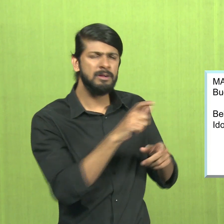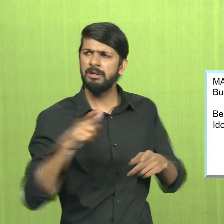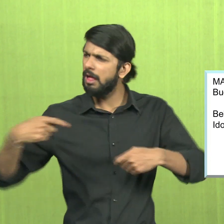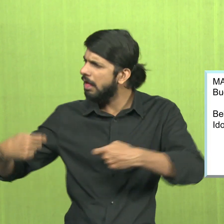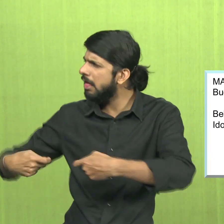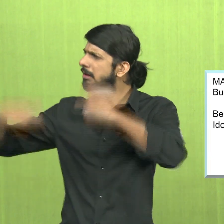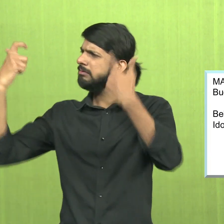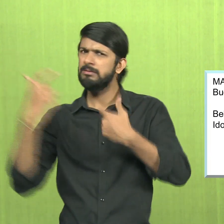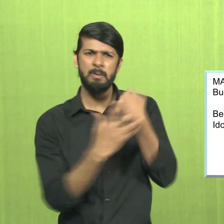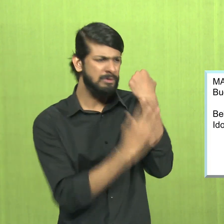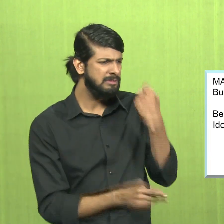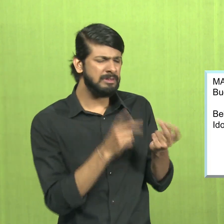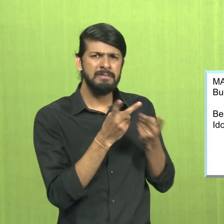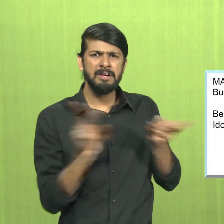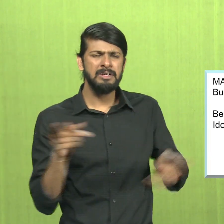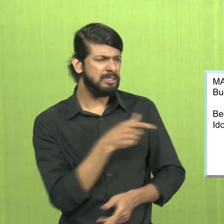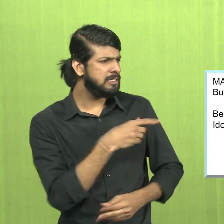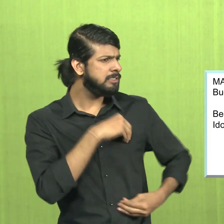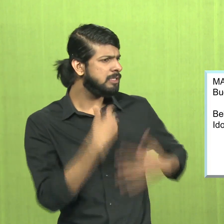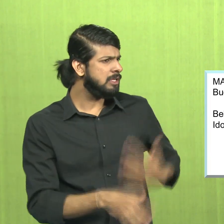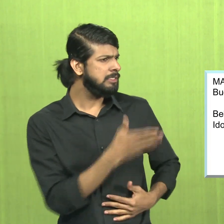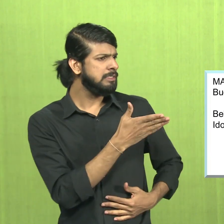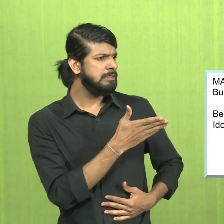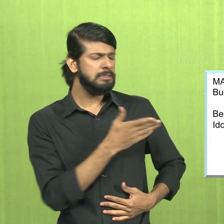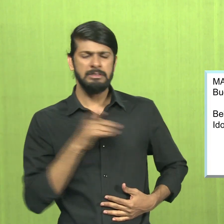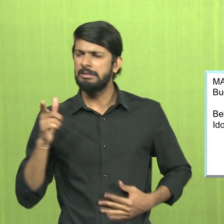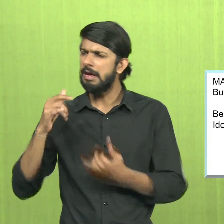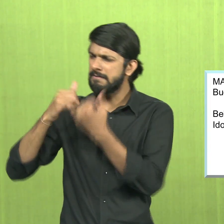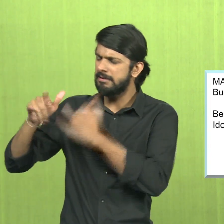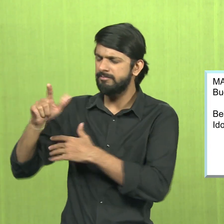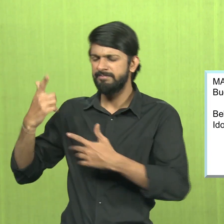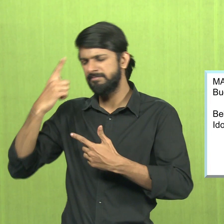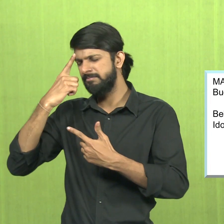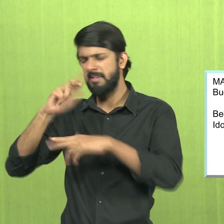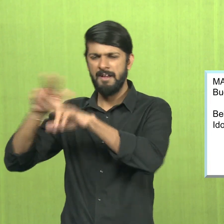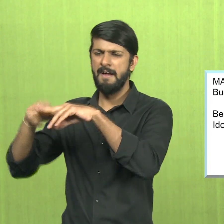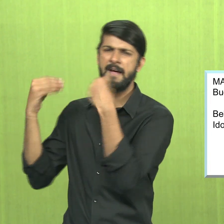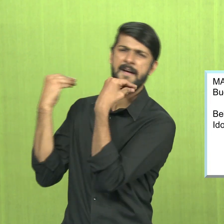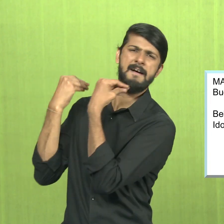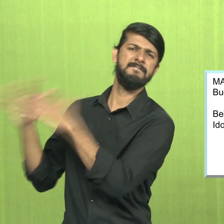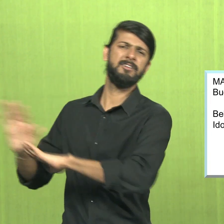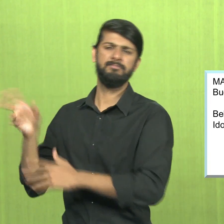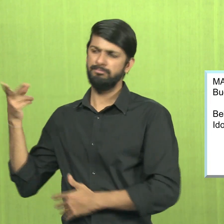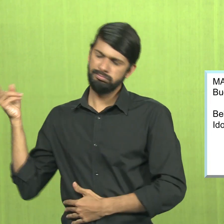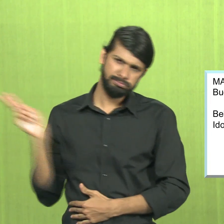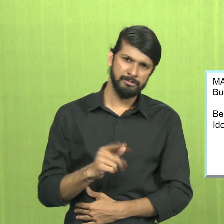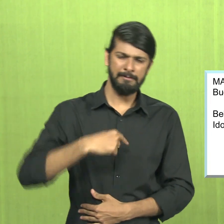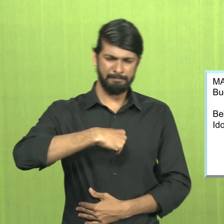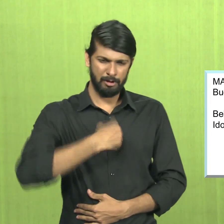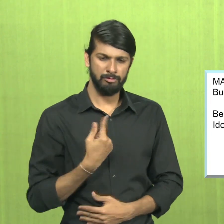ऑन करो में बोधिसत्व इनलाइटनिंग बींस को लाइक सिद्धार्थ गौतम हुआ था लेफ्ट हिस